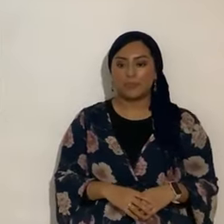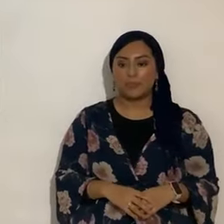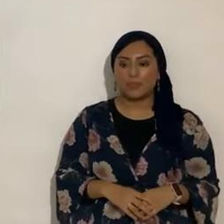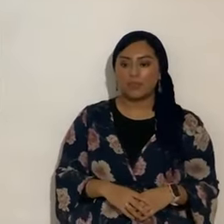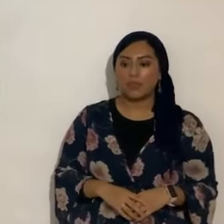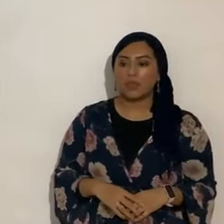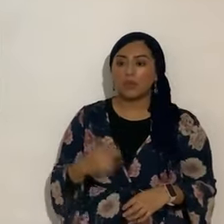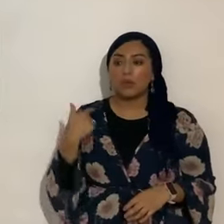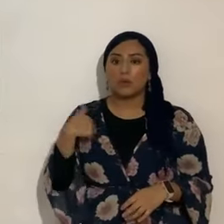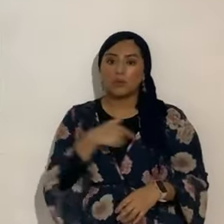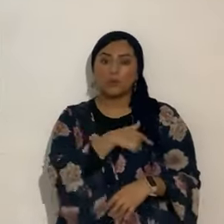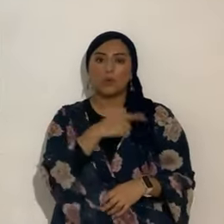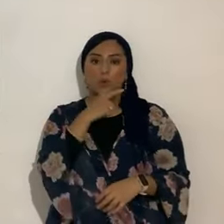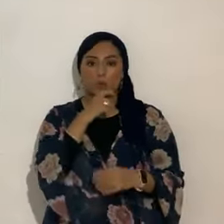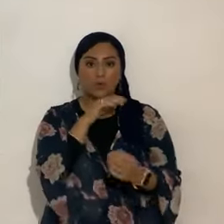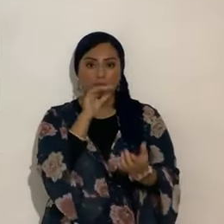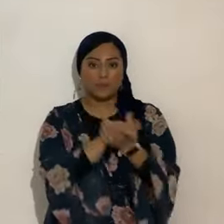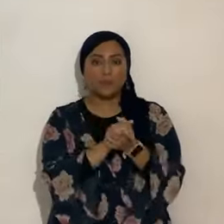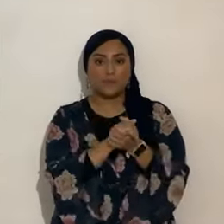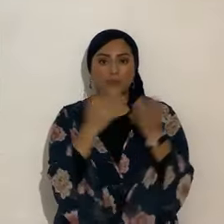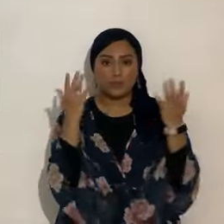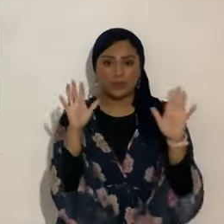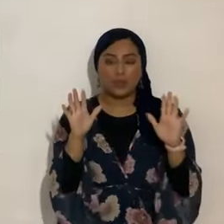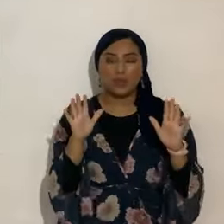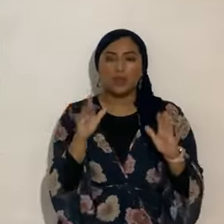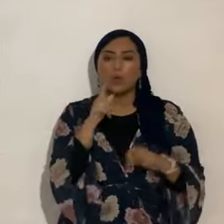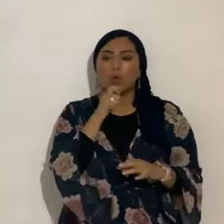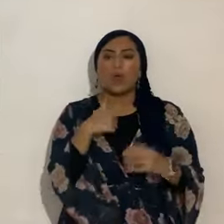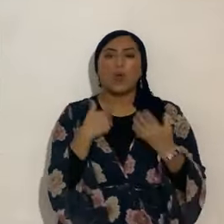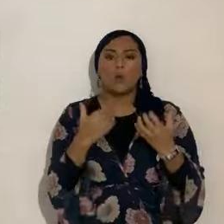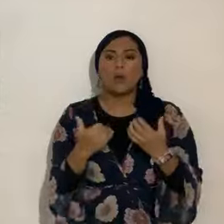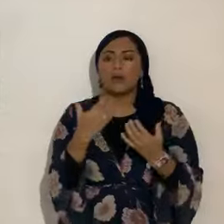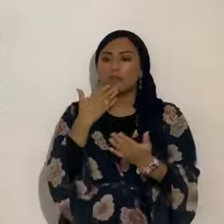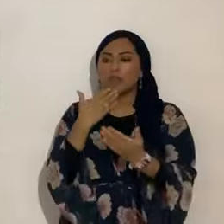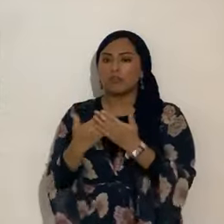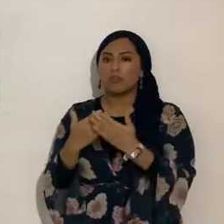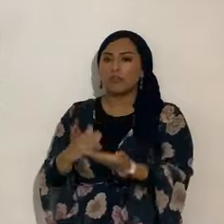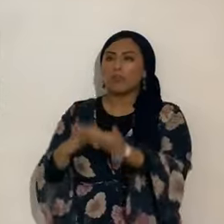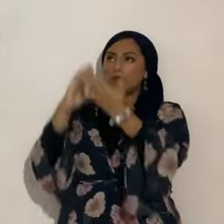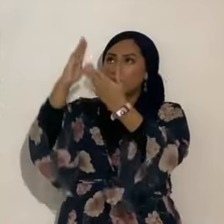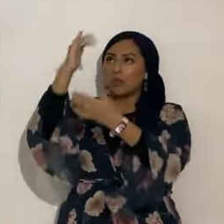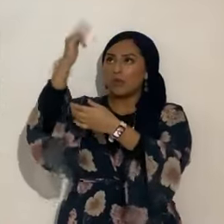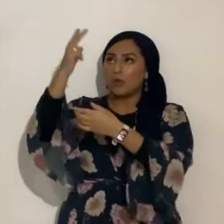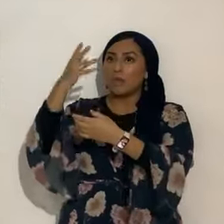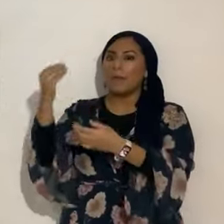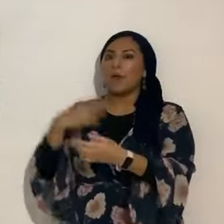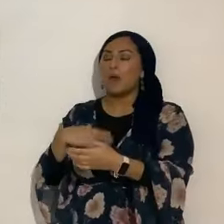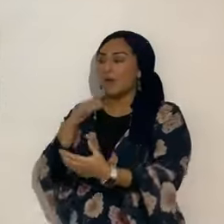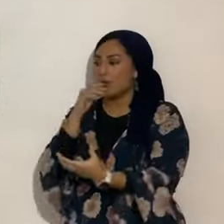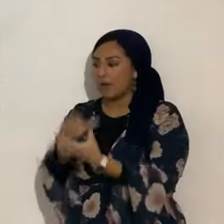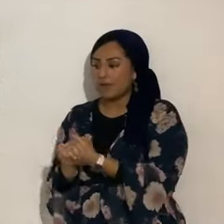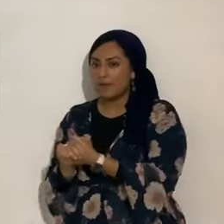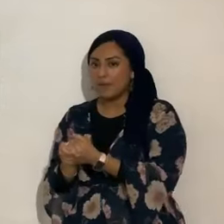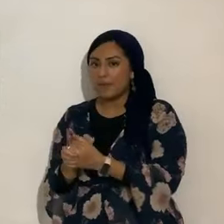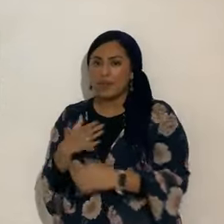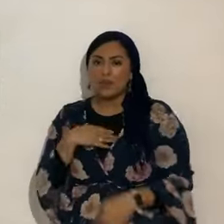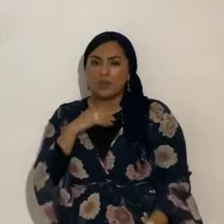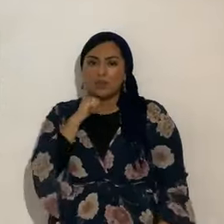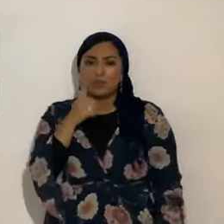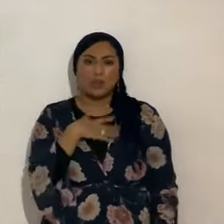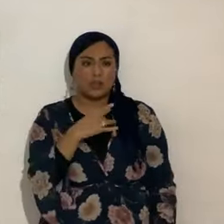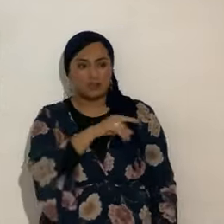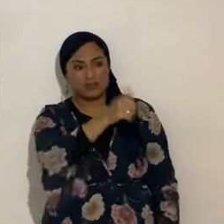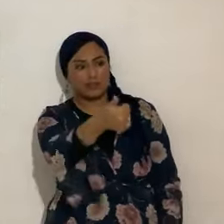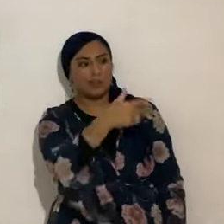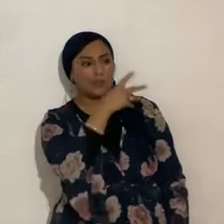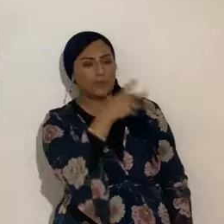Mira, los que somos casados, ¿yo a quién quiero agradar? Al Eterno y a mi esposa. Yo no quiero agradar a ninguna